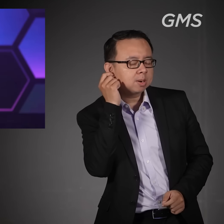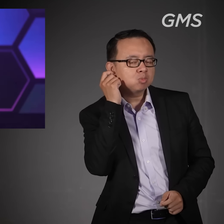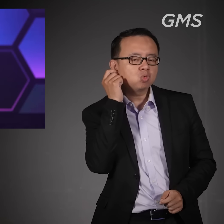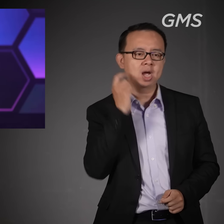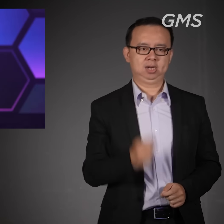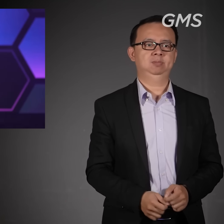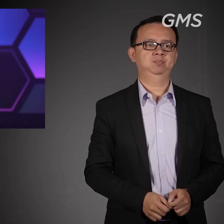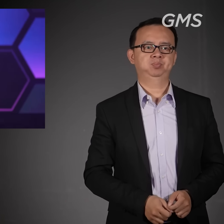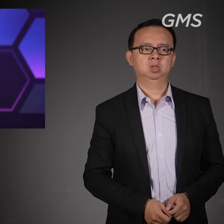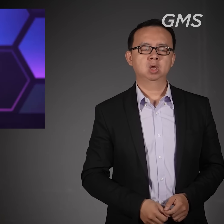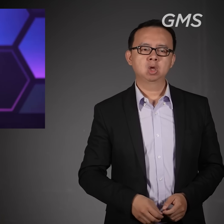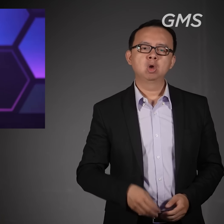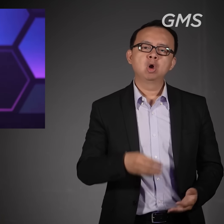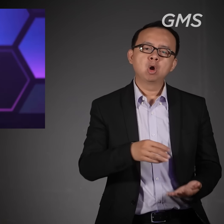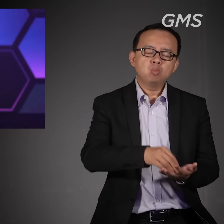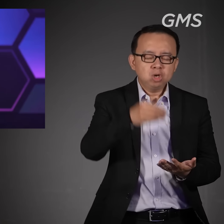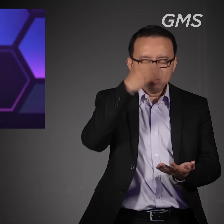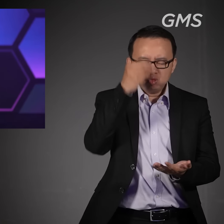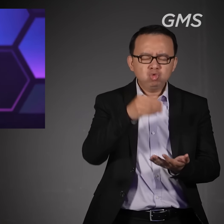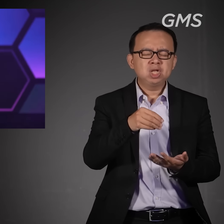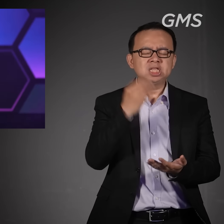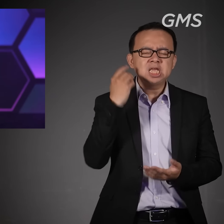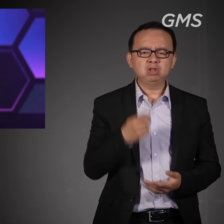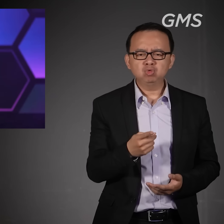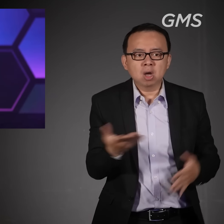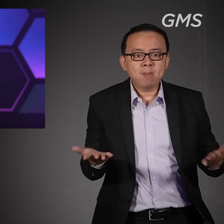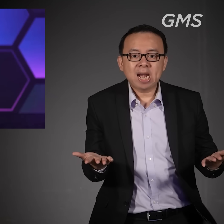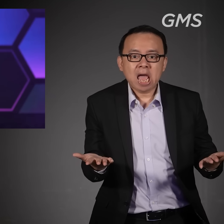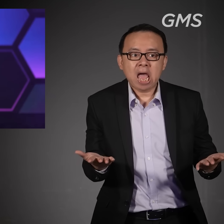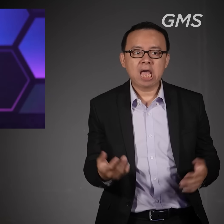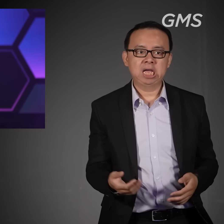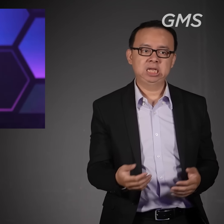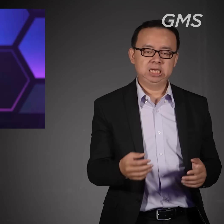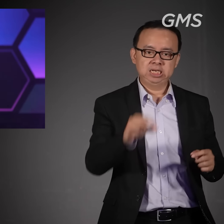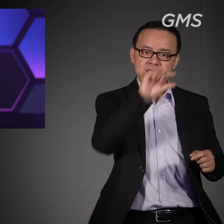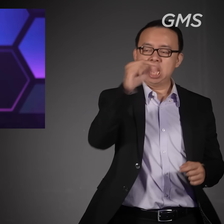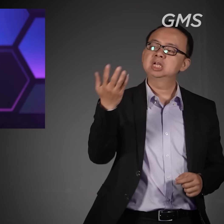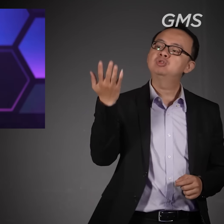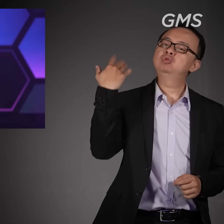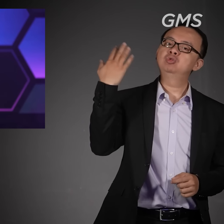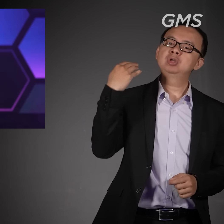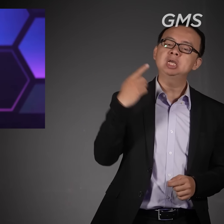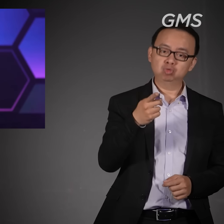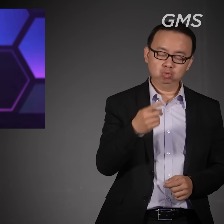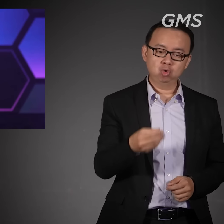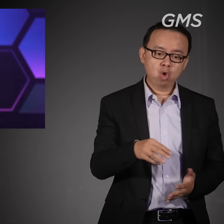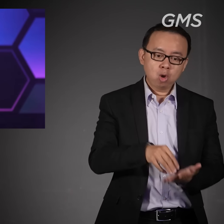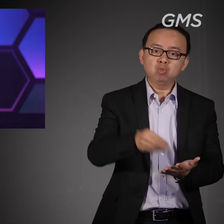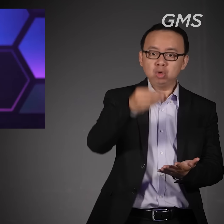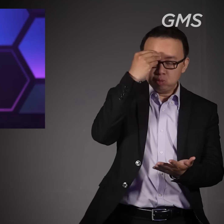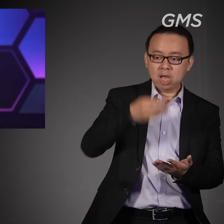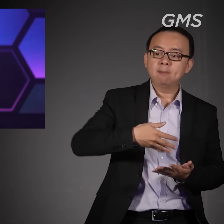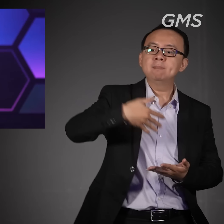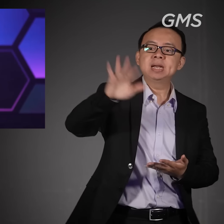kemana? Kalau Anda baca ayat-ayat sebelumnya di ayat 8 dikatakan sebab murid-muridnya telah pergi ke kota membeli